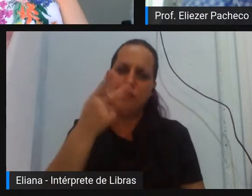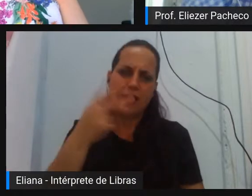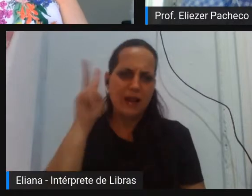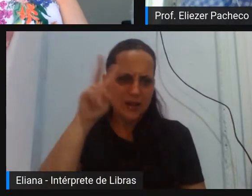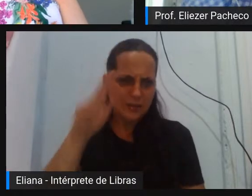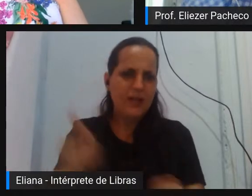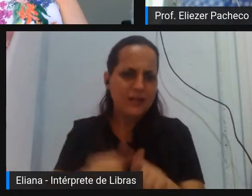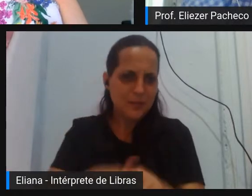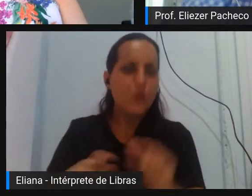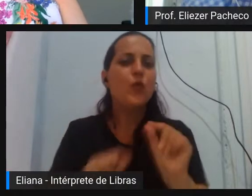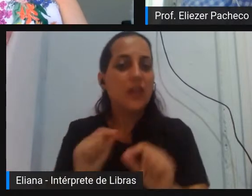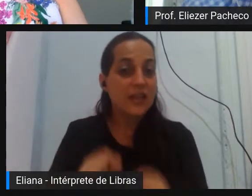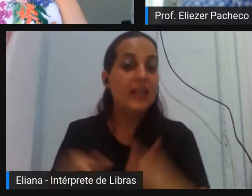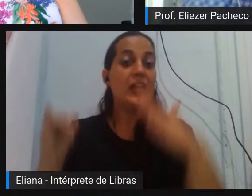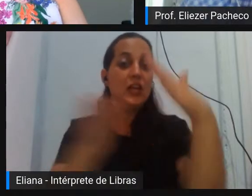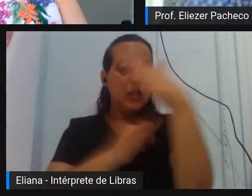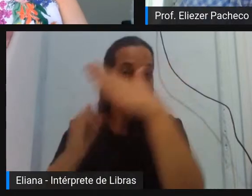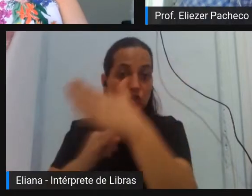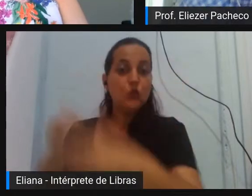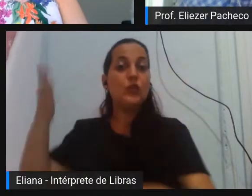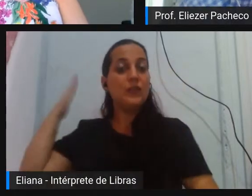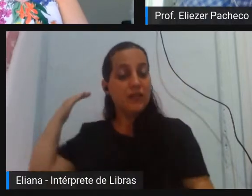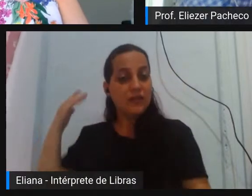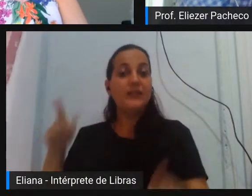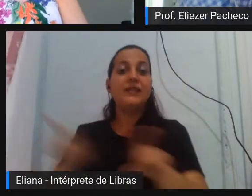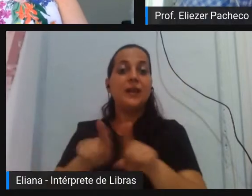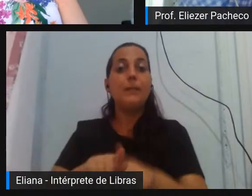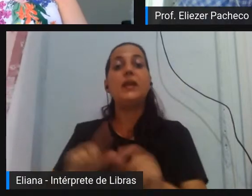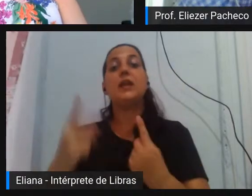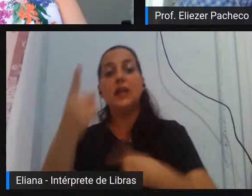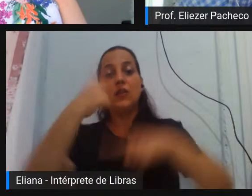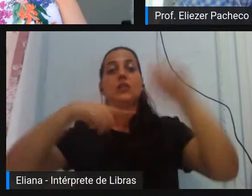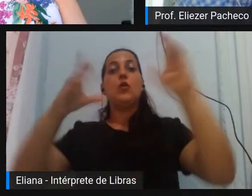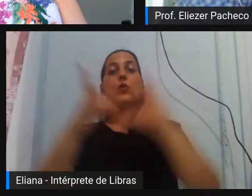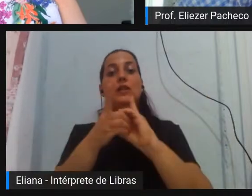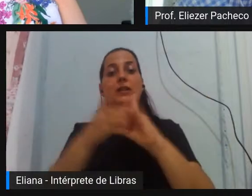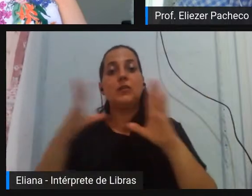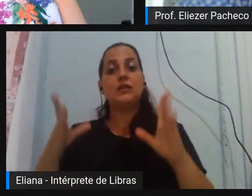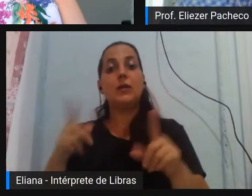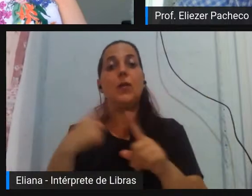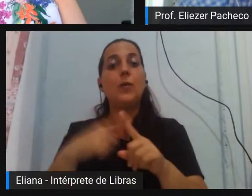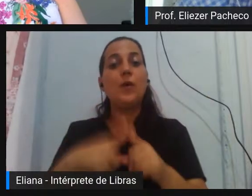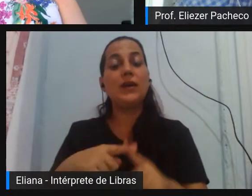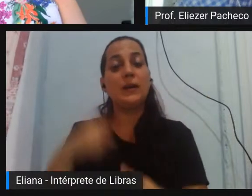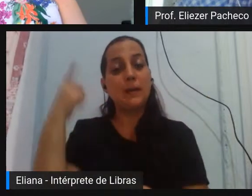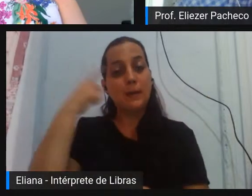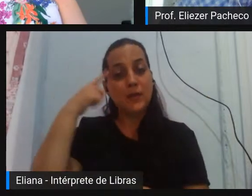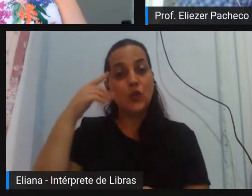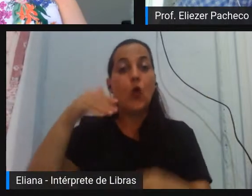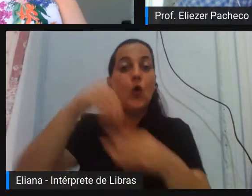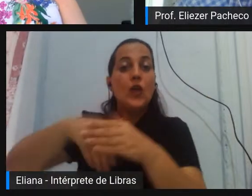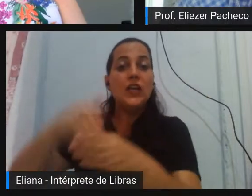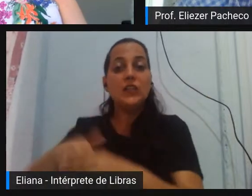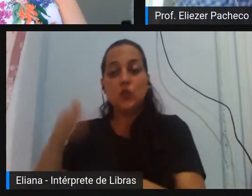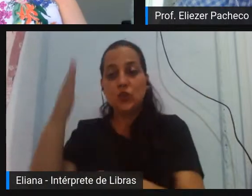revolucionaram na democratização ao instituir eleições diretas,